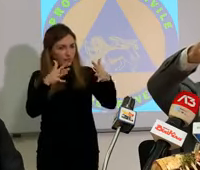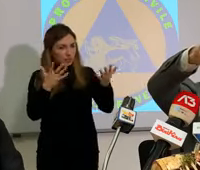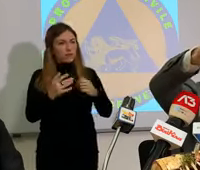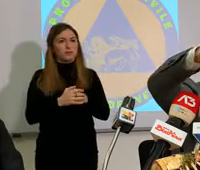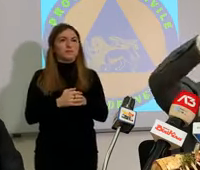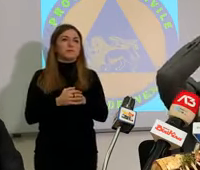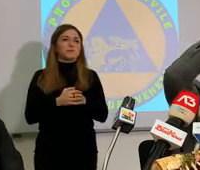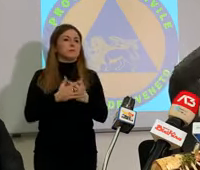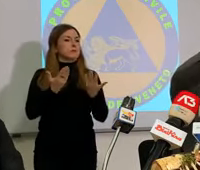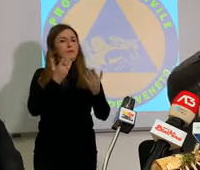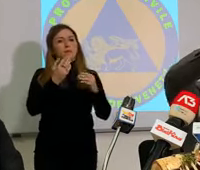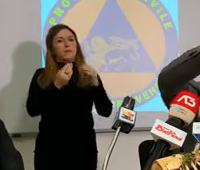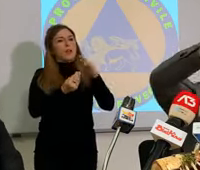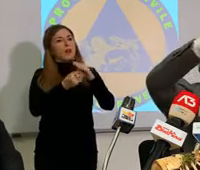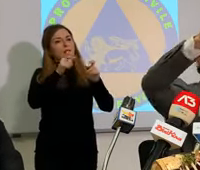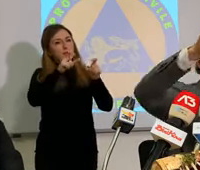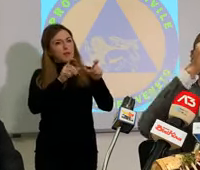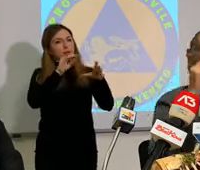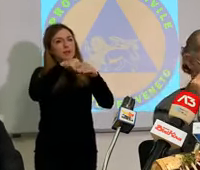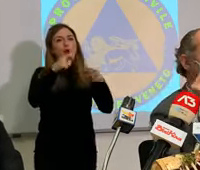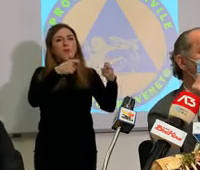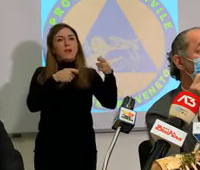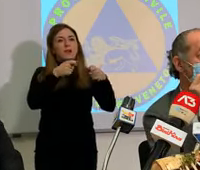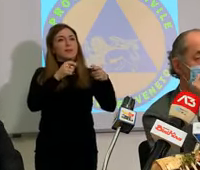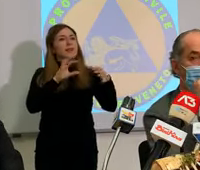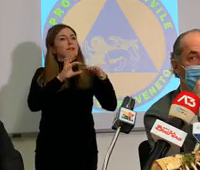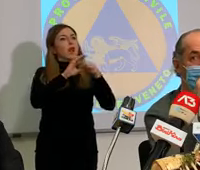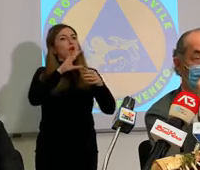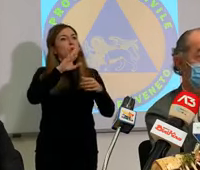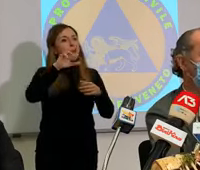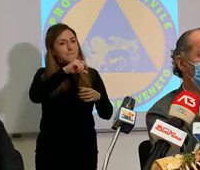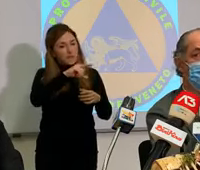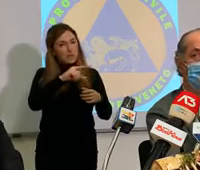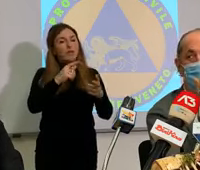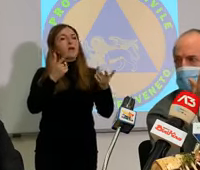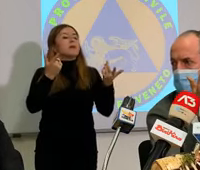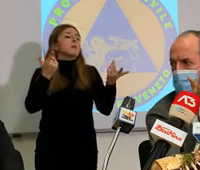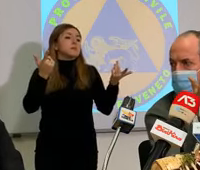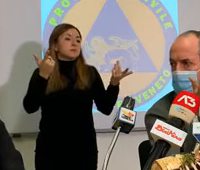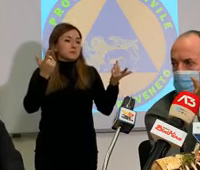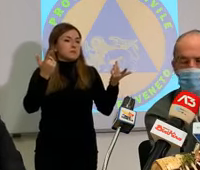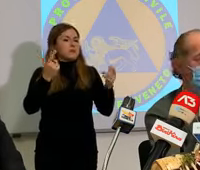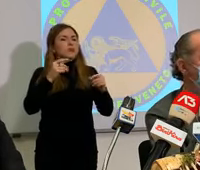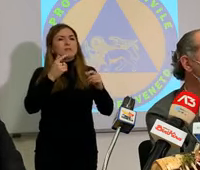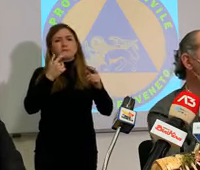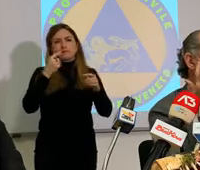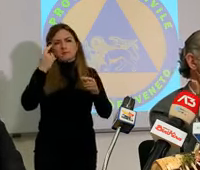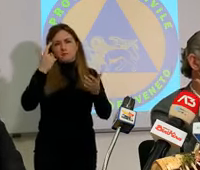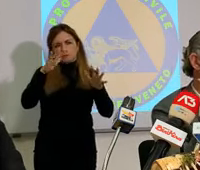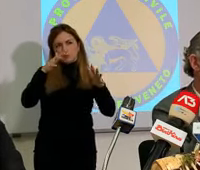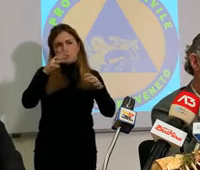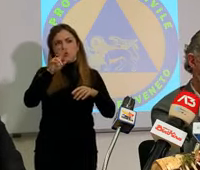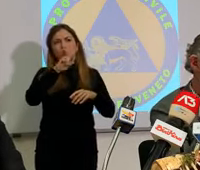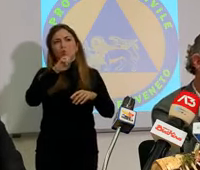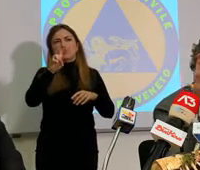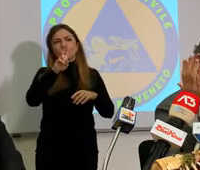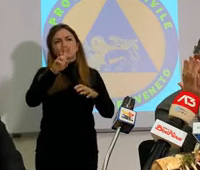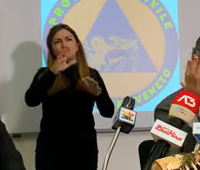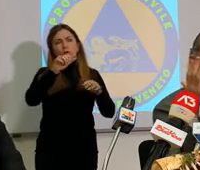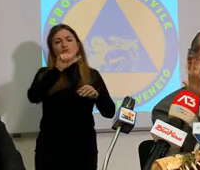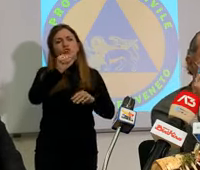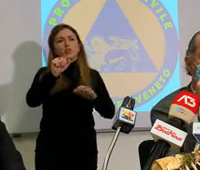che lavora al cupo e piuttosto che le pulizie la possibilità di vaccinarli fa 194mila mi sembrano 200.000 fate non c'è